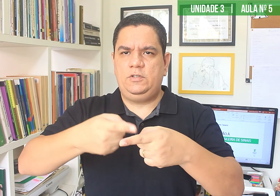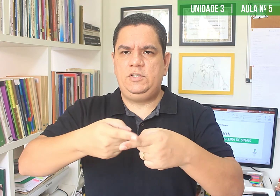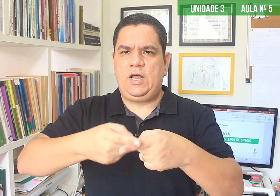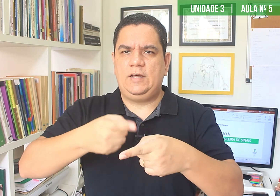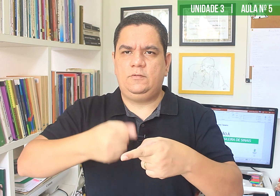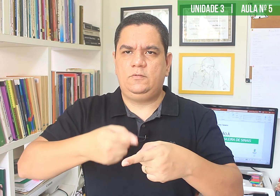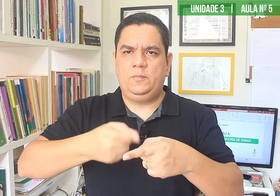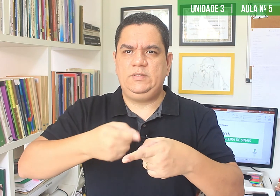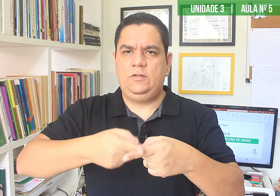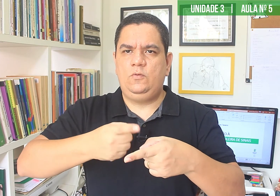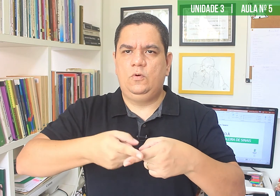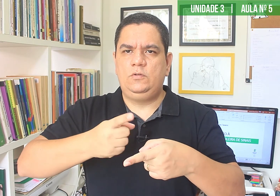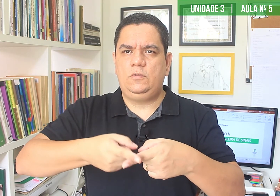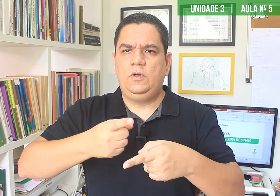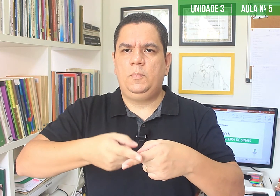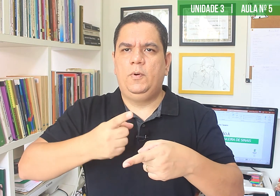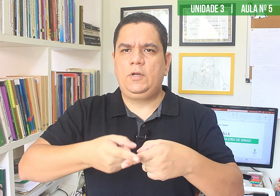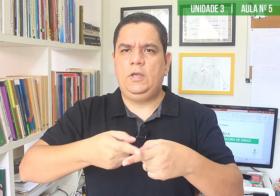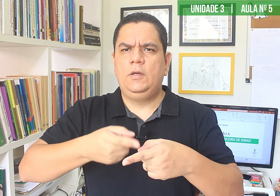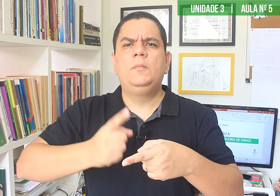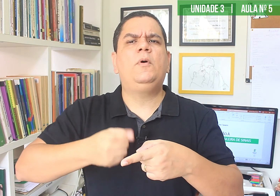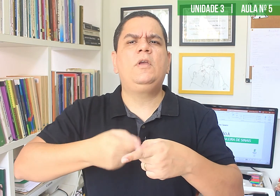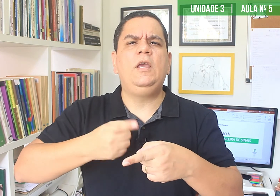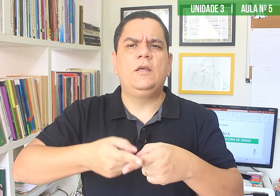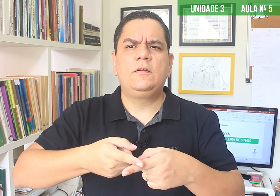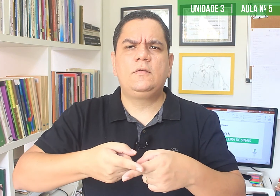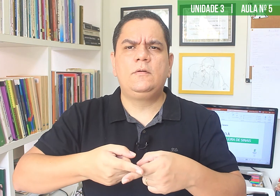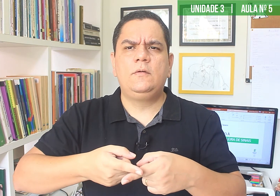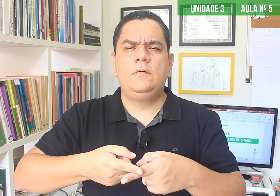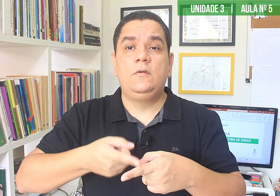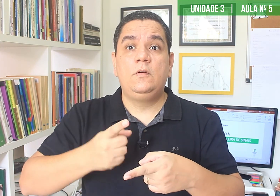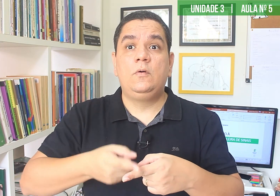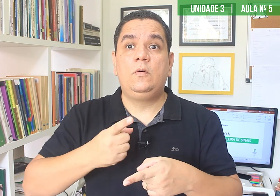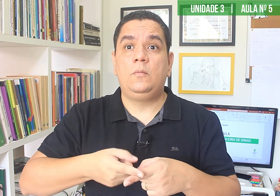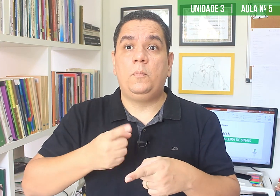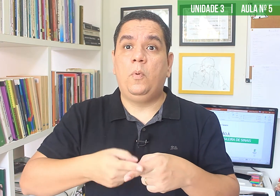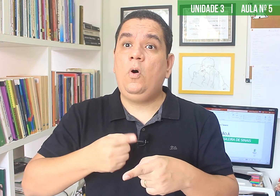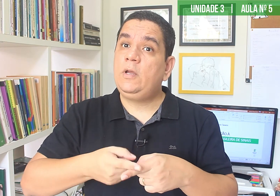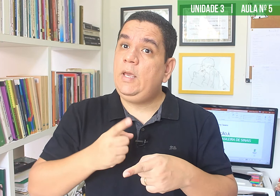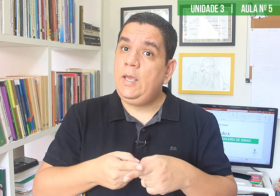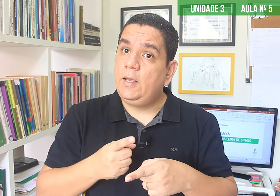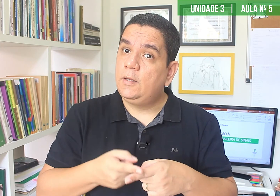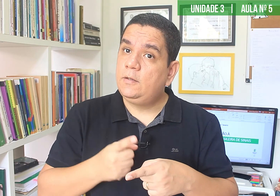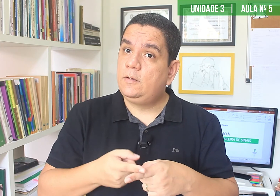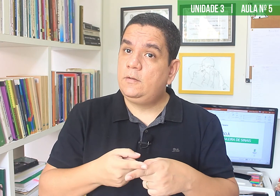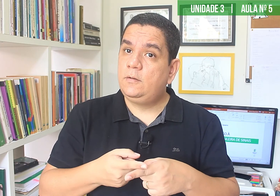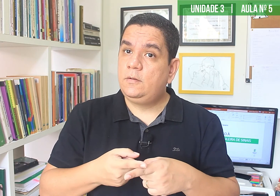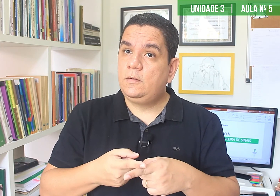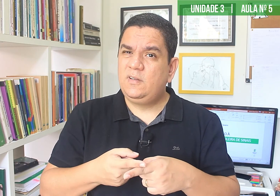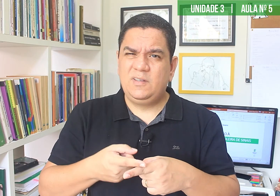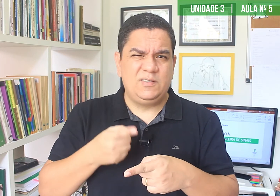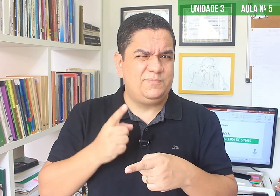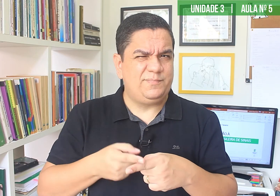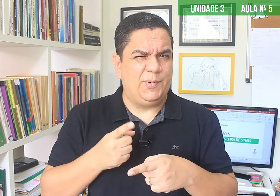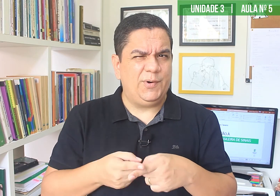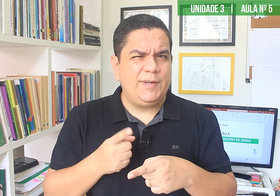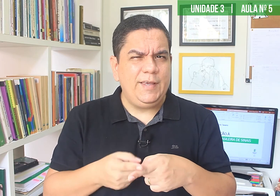de lado, um batendo no outro. Por quê? Por quê? Por quê? Por